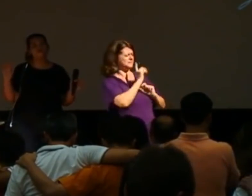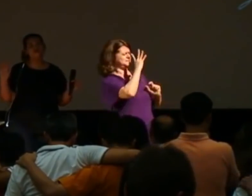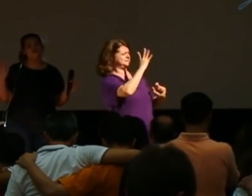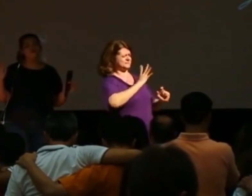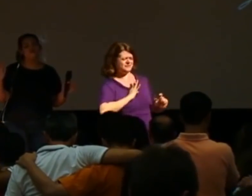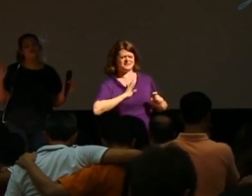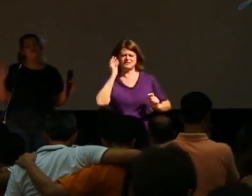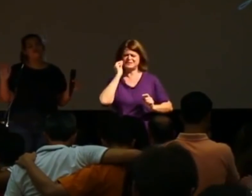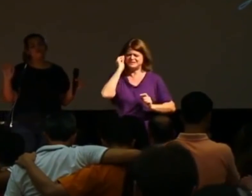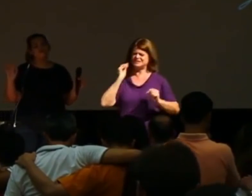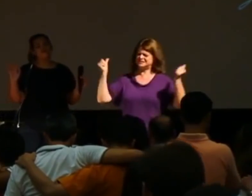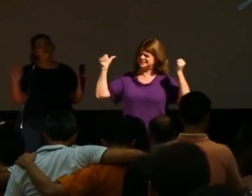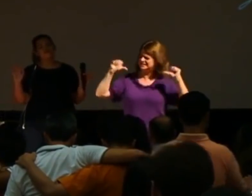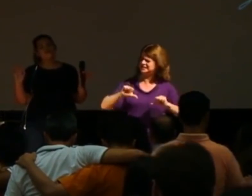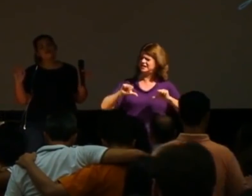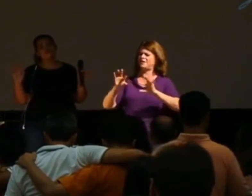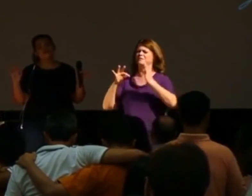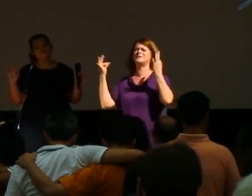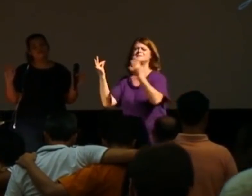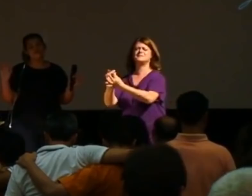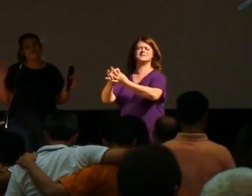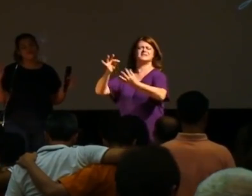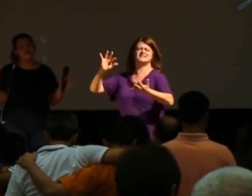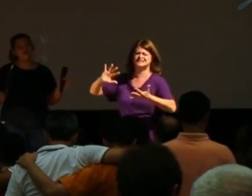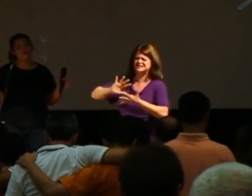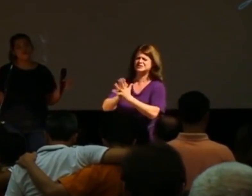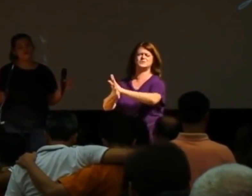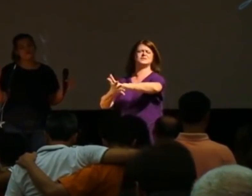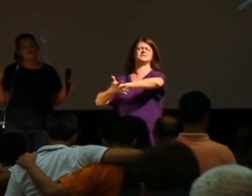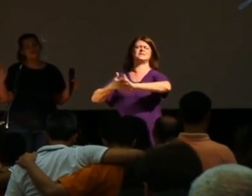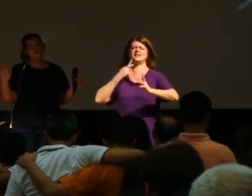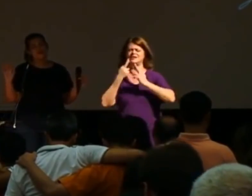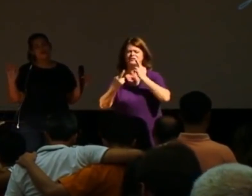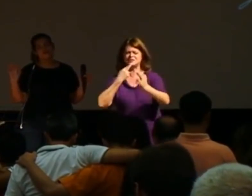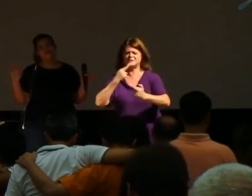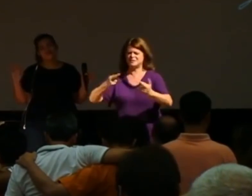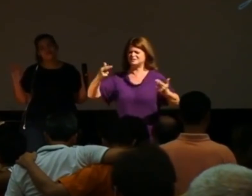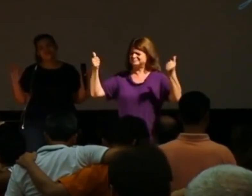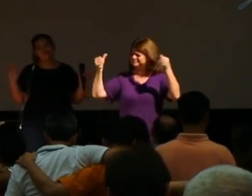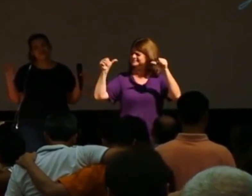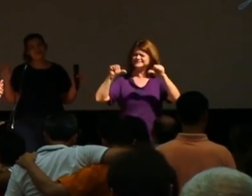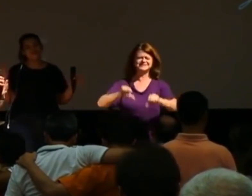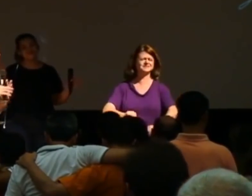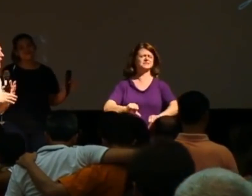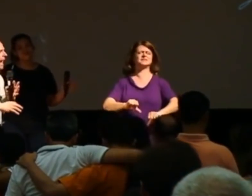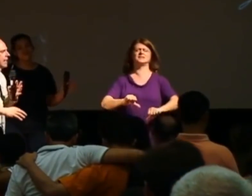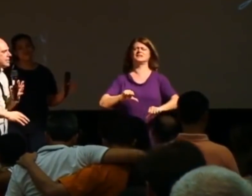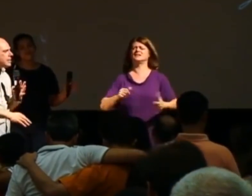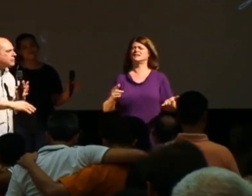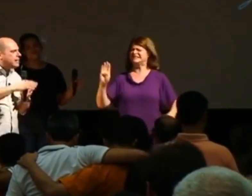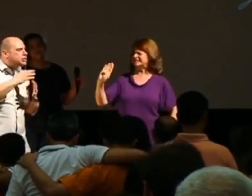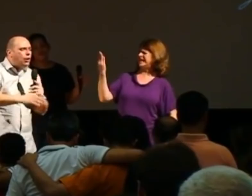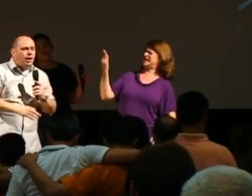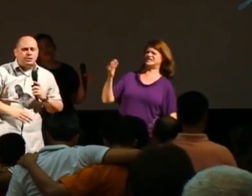tristes, são famílias destruídas, são relacionamentos dissolvidos, são deslealdades,